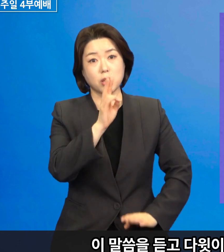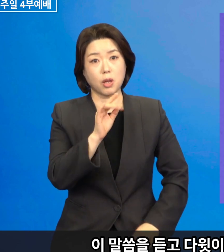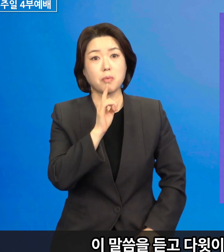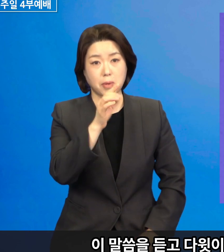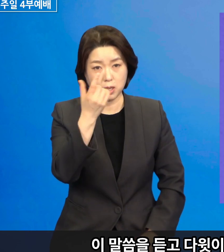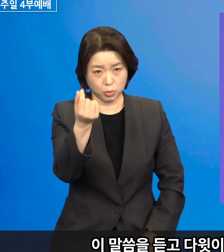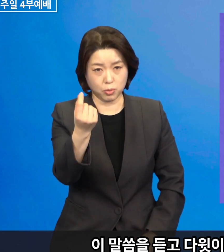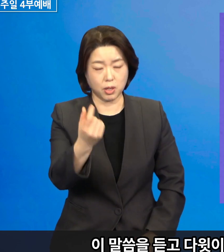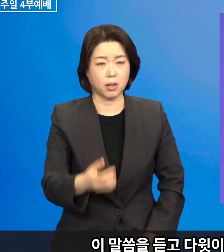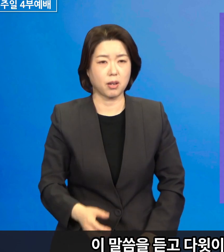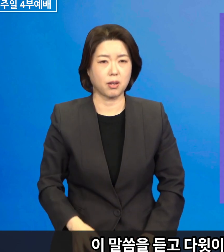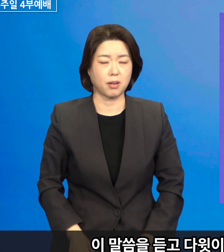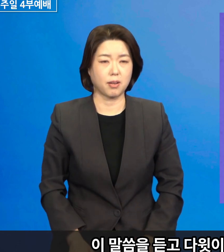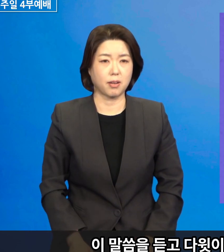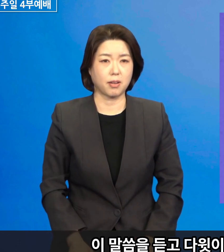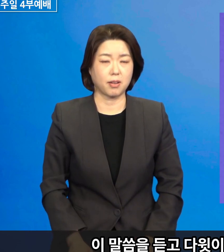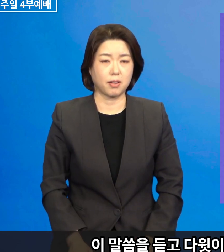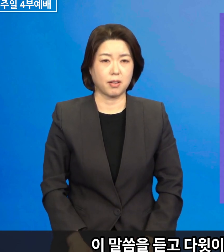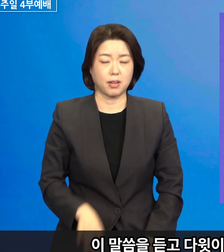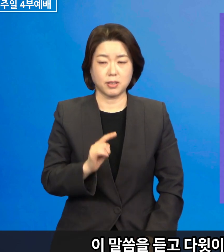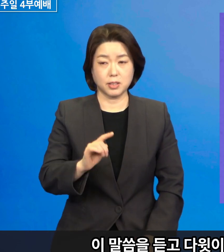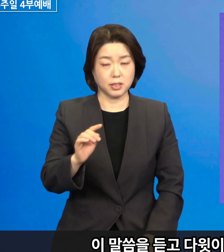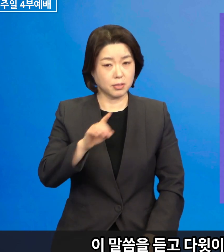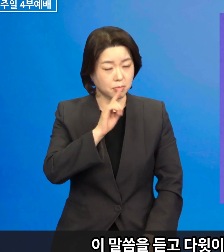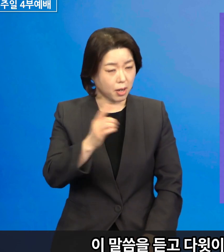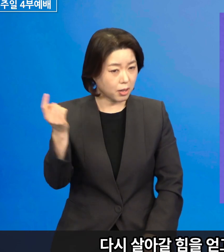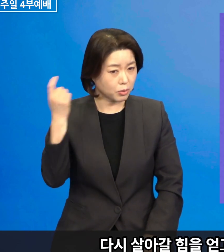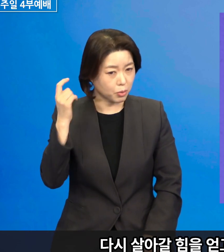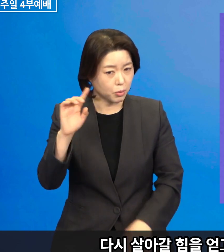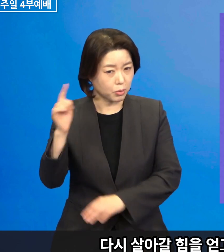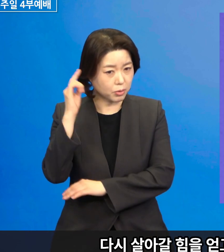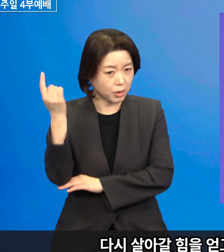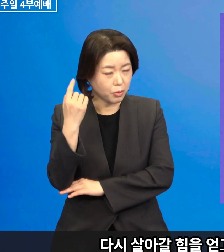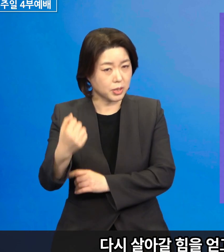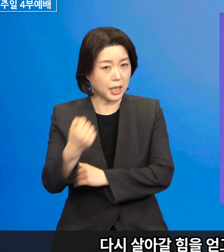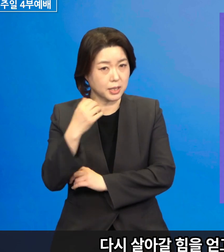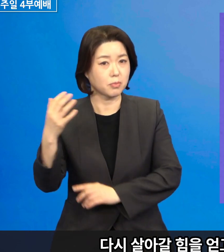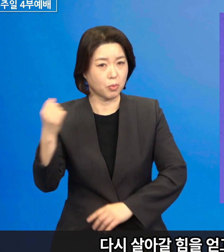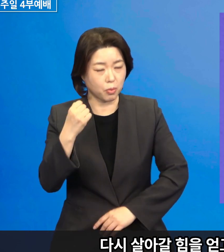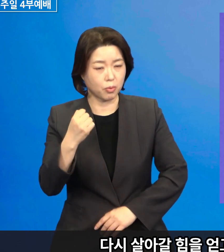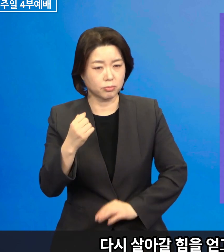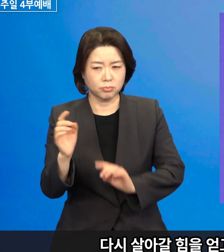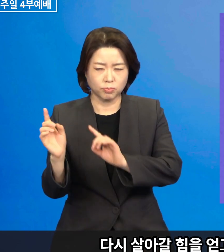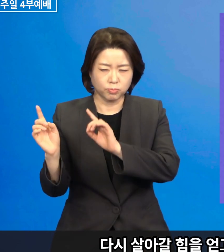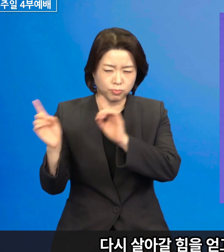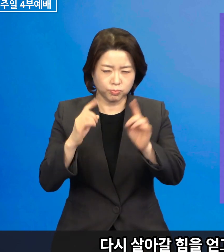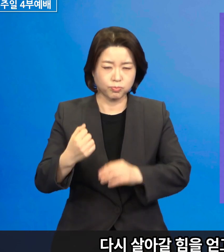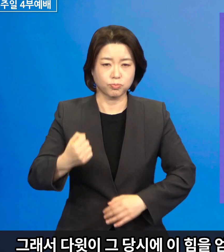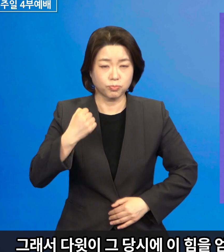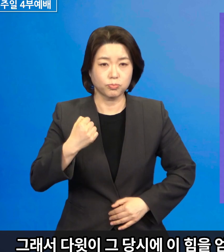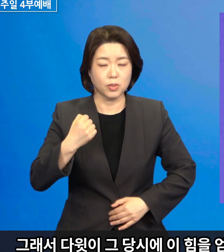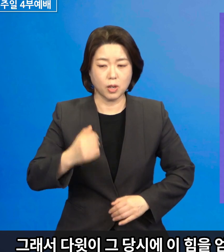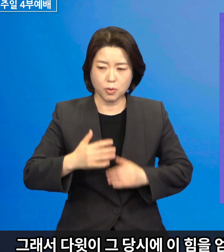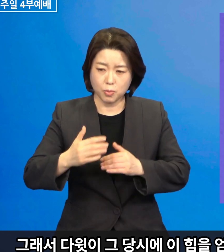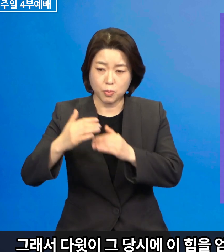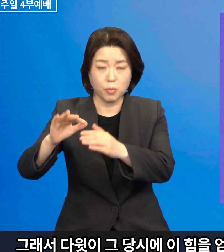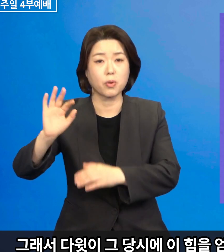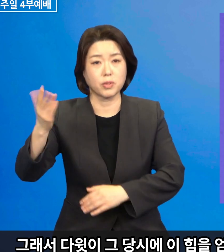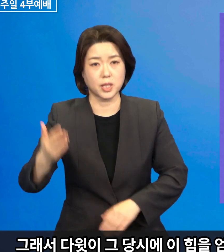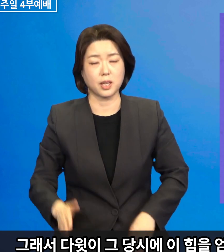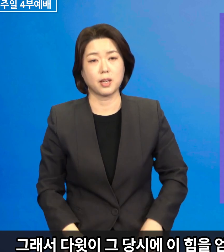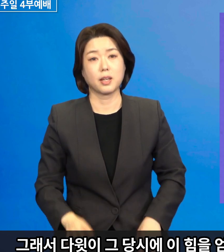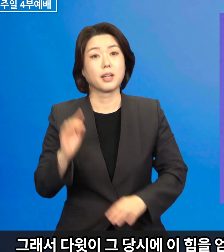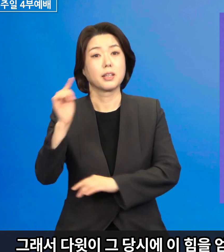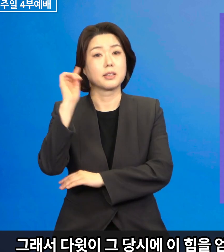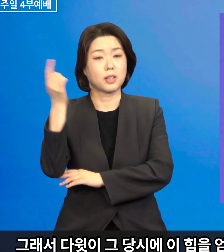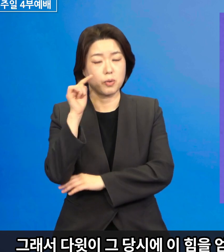이 말씀을 듣고 다윗이 힘을 얻습니다. 힘을 얻고 다시 살아갈 힘을 얻고 나아가게 되는 것이죠. 그래서 다윗이 그 당시에